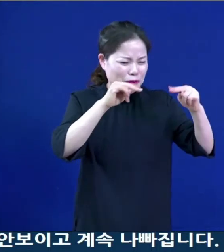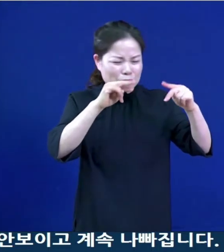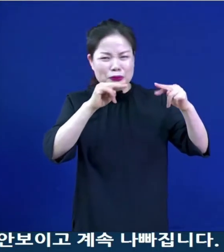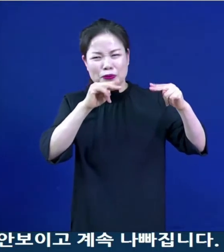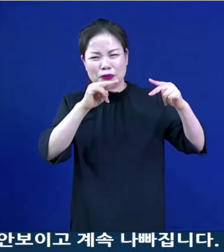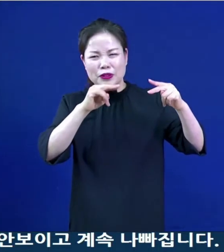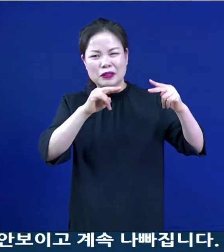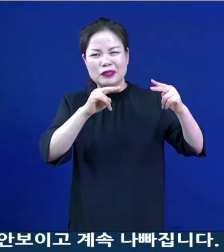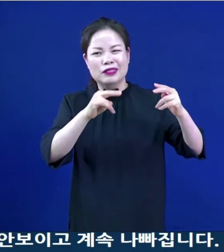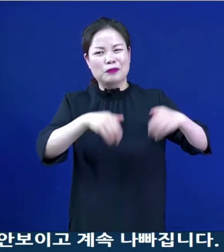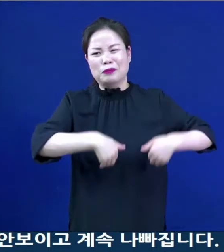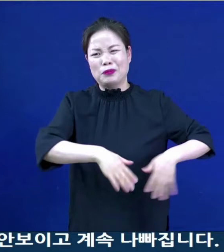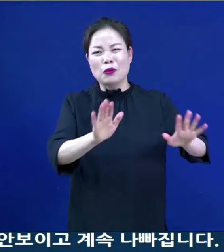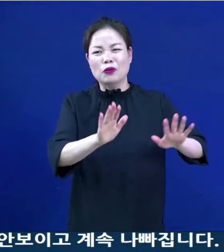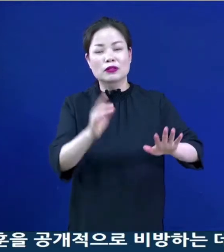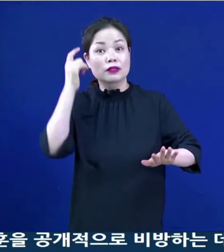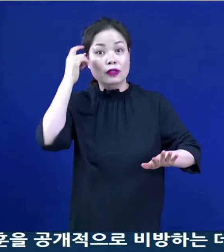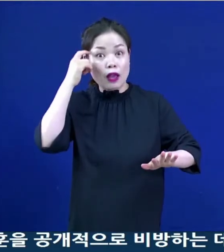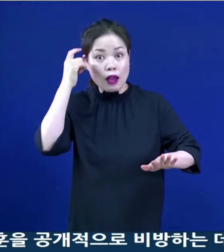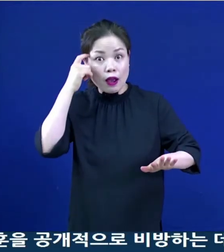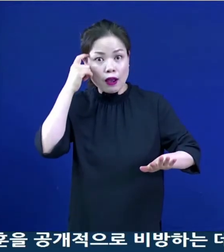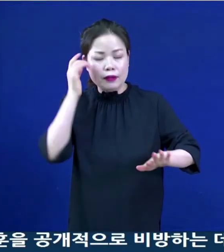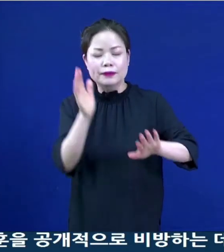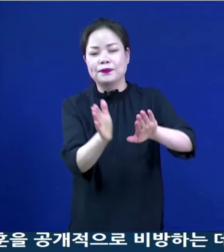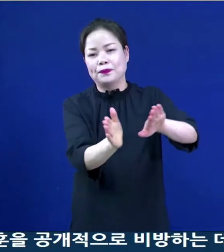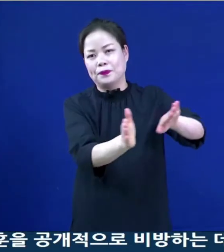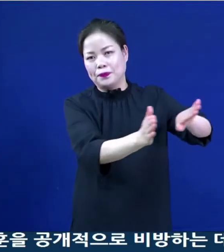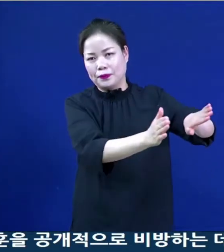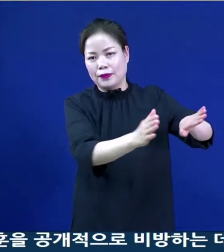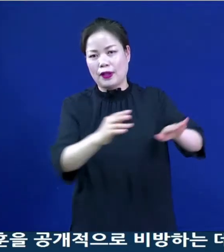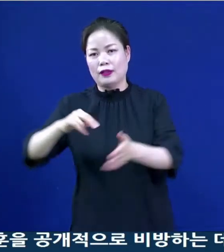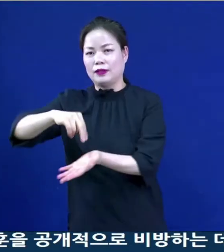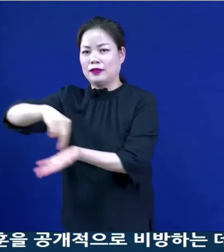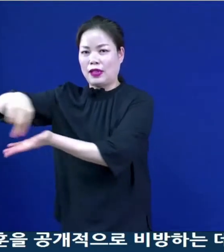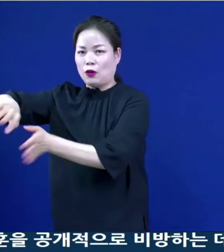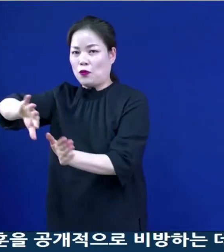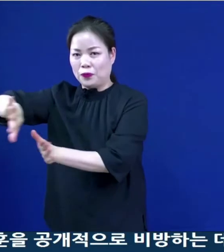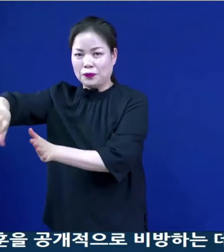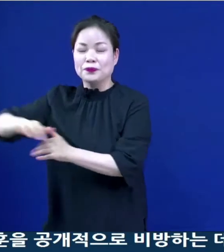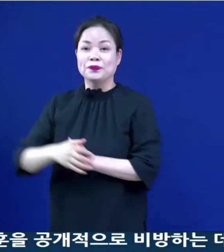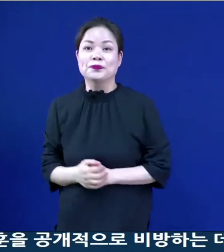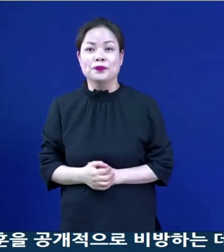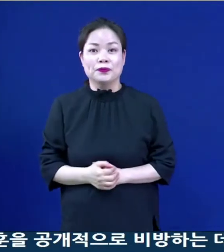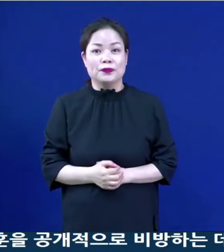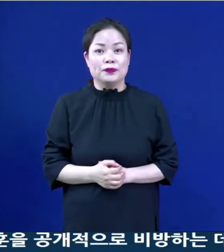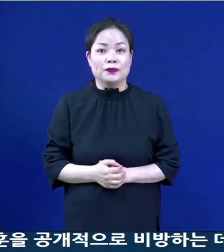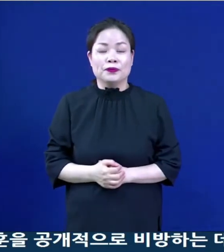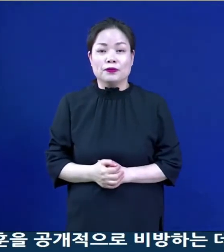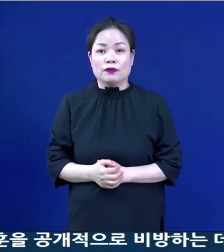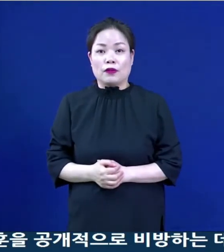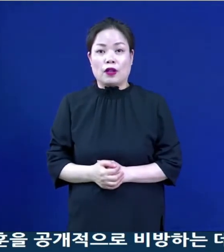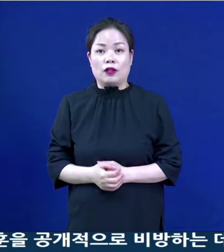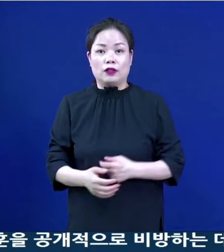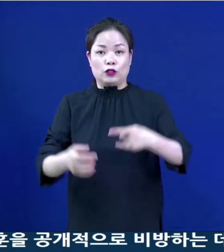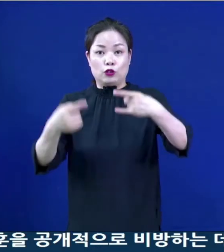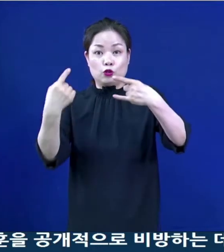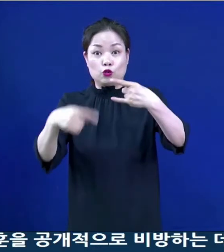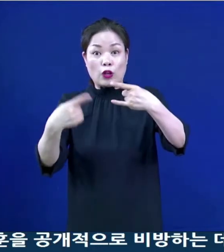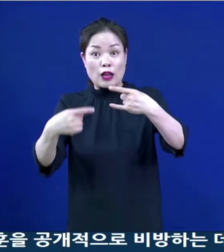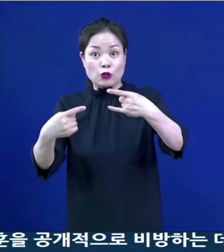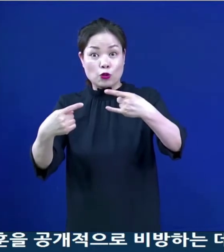가를 이유가 없구나 생각하고 따로 독립한 겁니다. 그래서 이 두란노